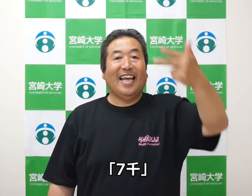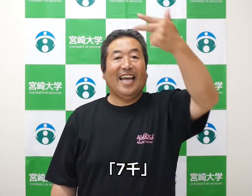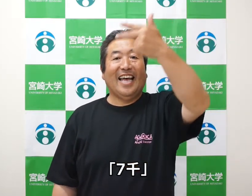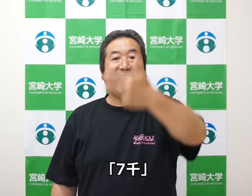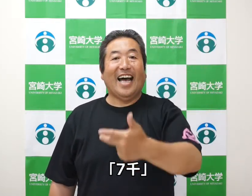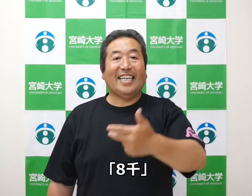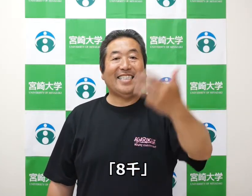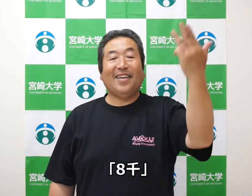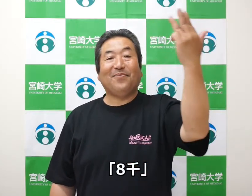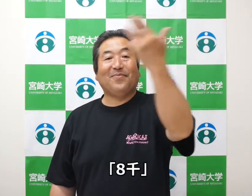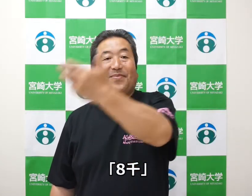8000、